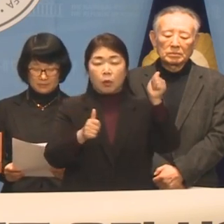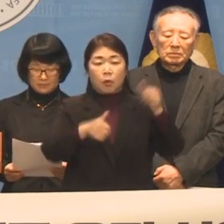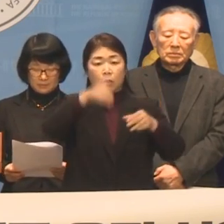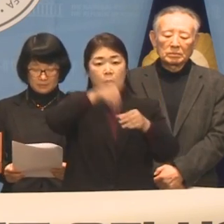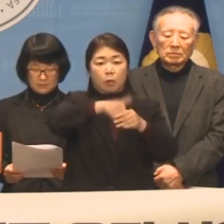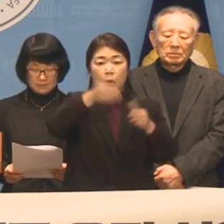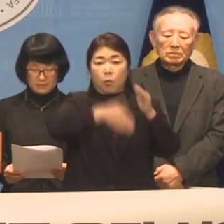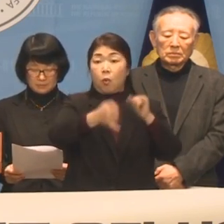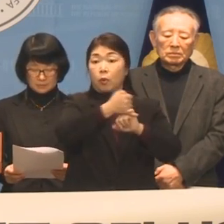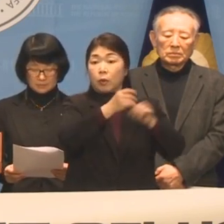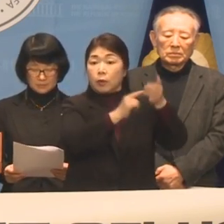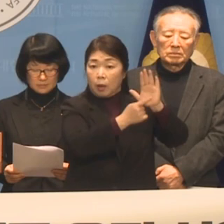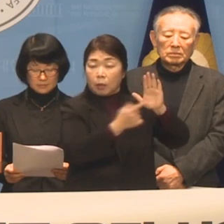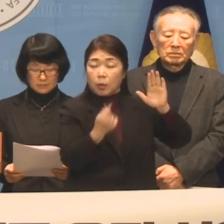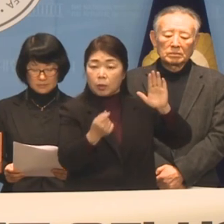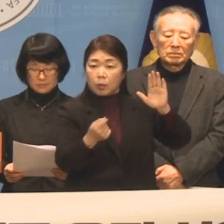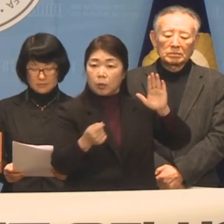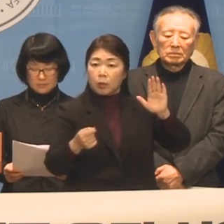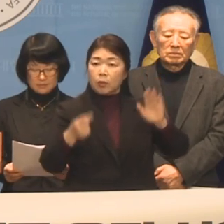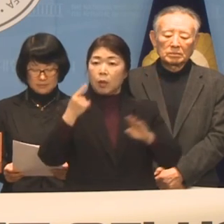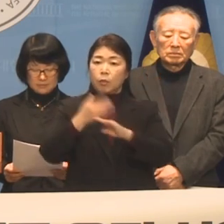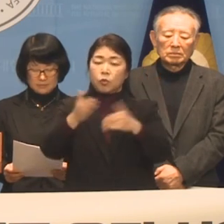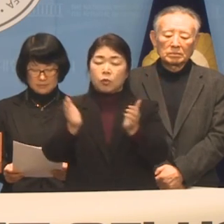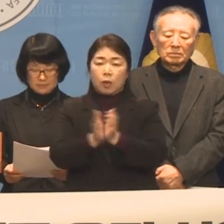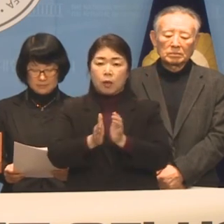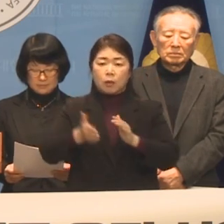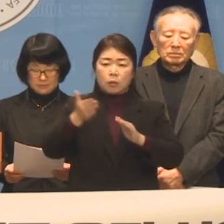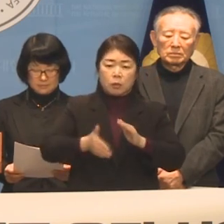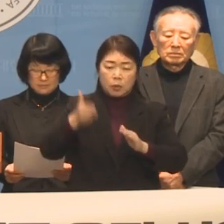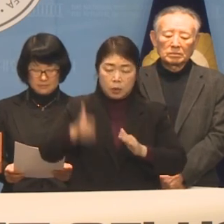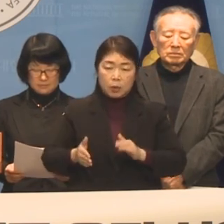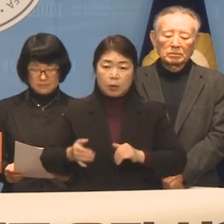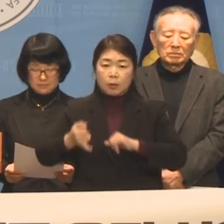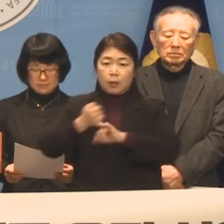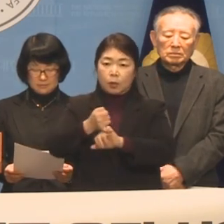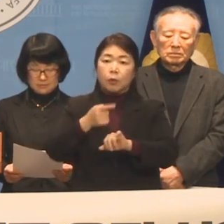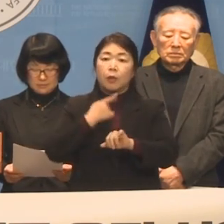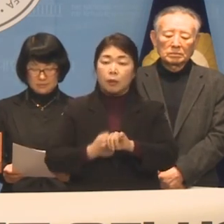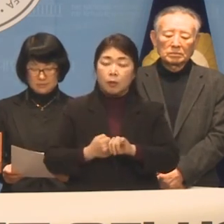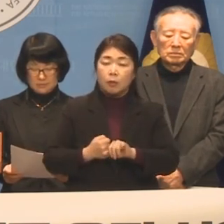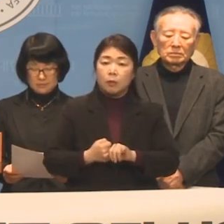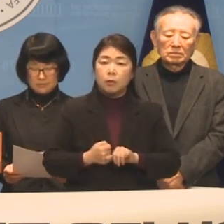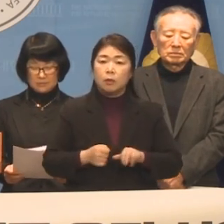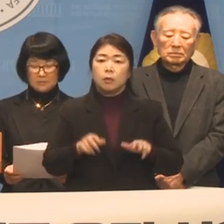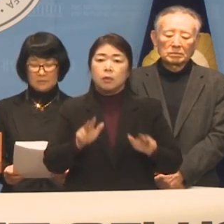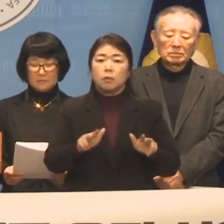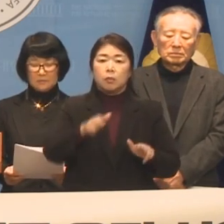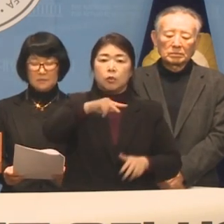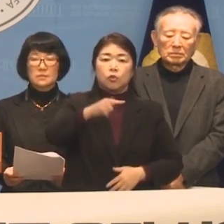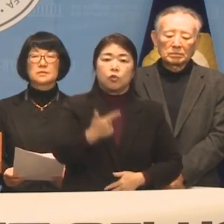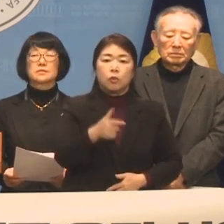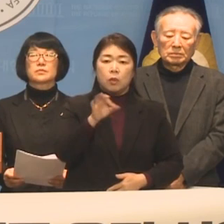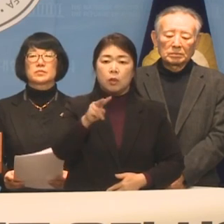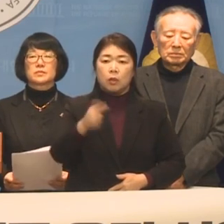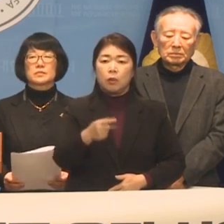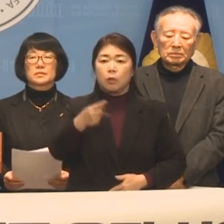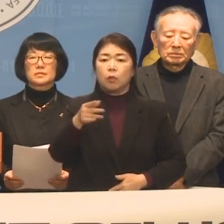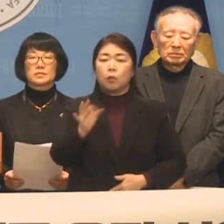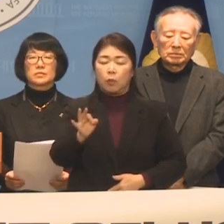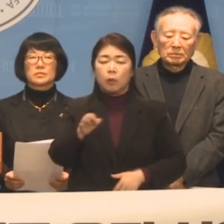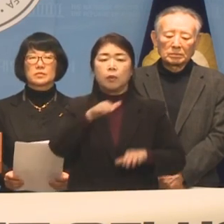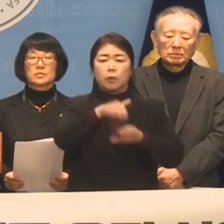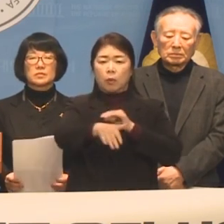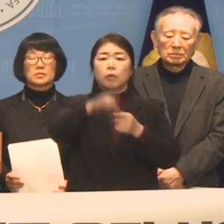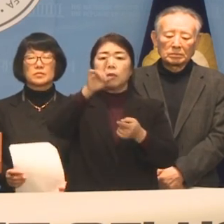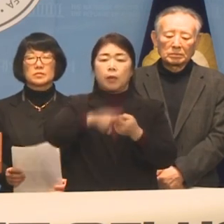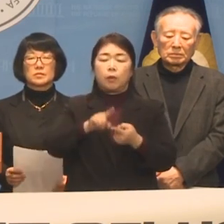민주당이 공개적으로 여러 번 약속했던 현 준연동형 그 선거제도를